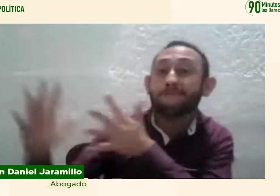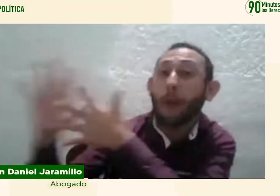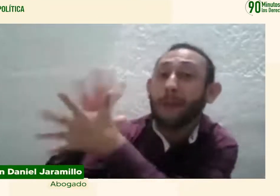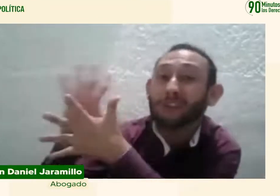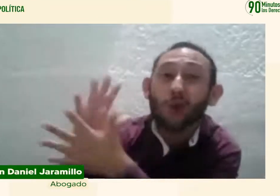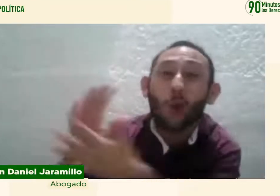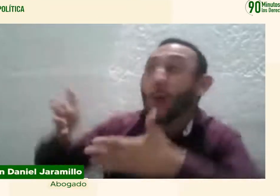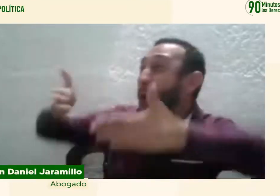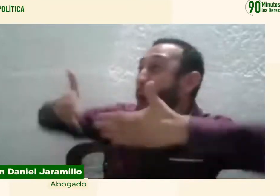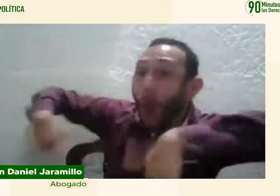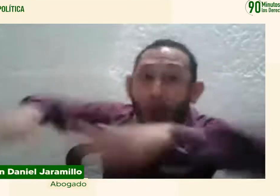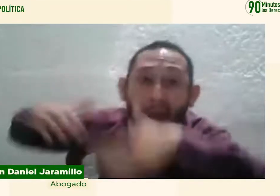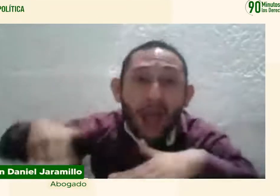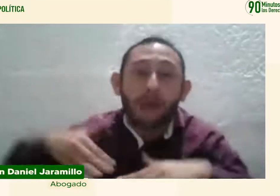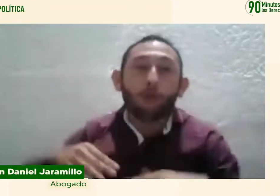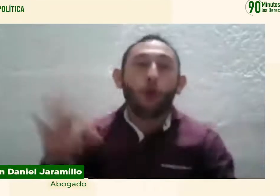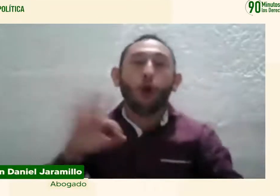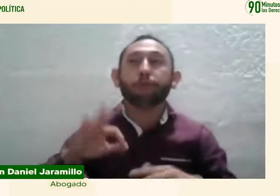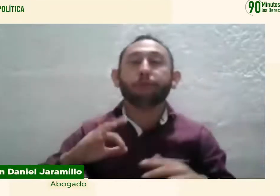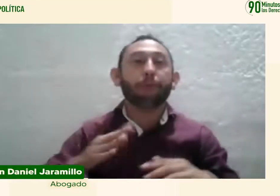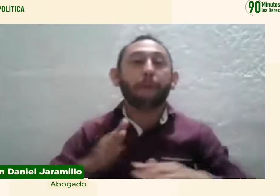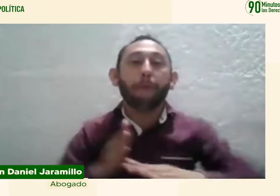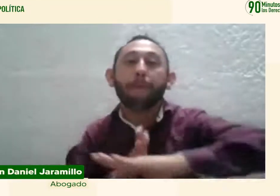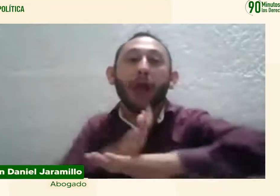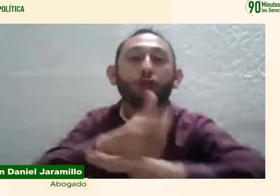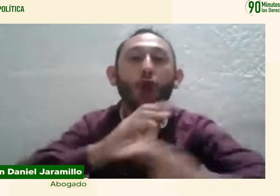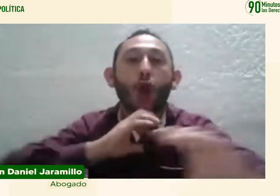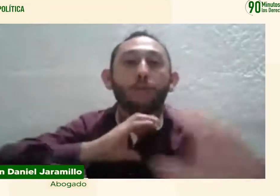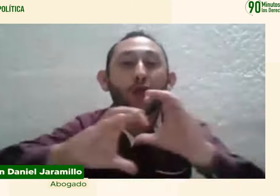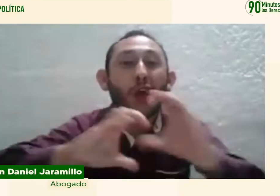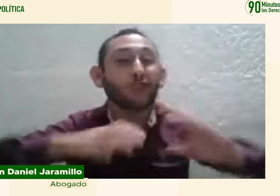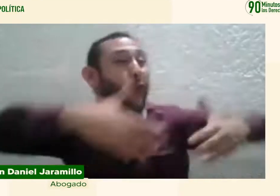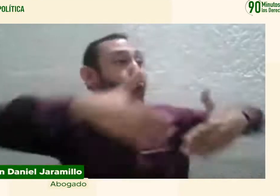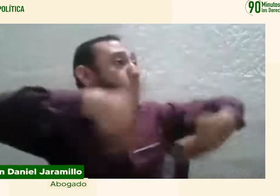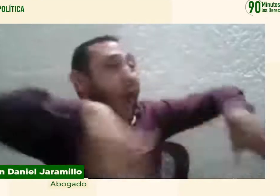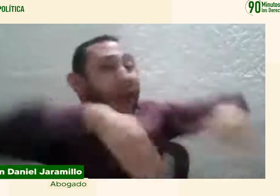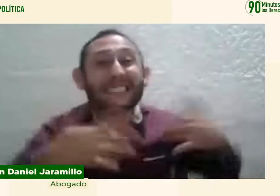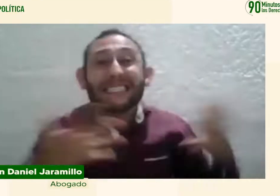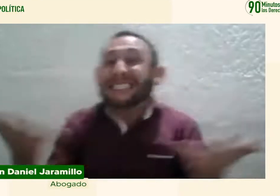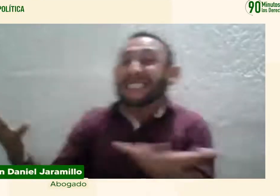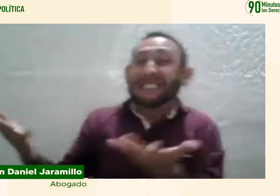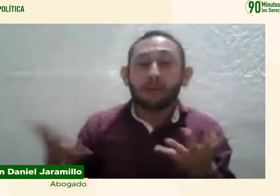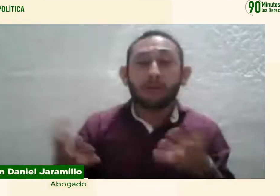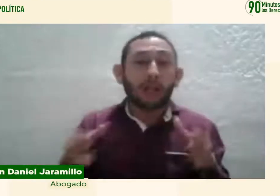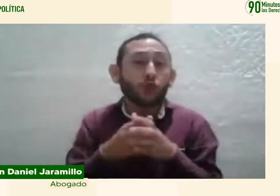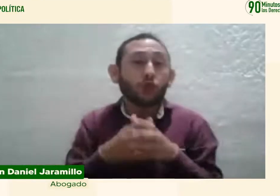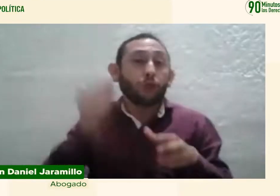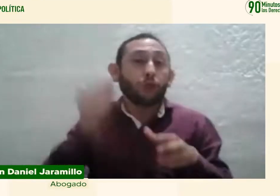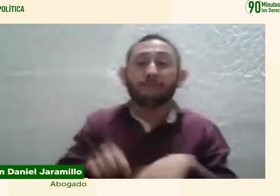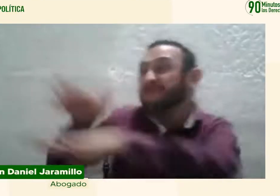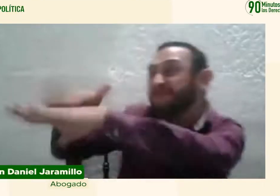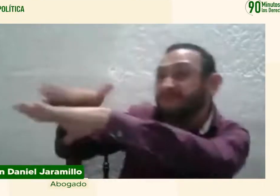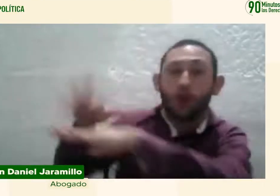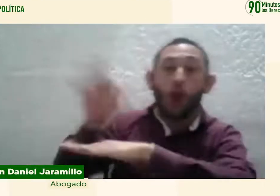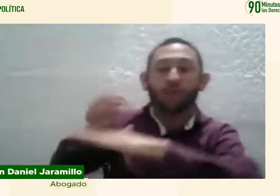de estrategia y surge cualquier tipo de dificultad porque no está la información no existe el medio de comunicación